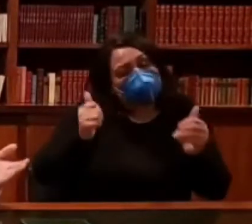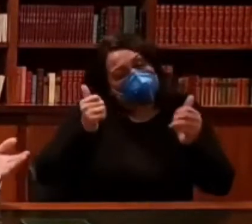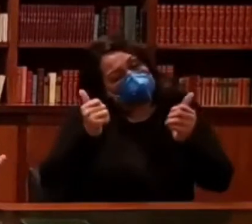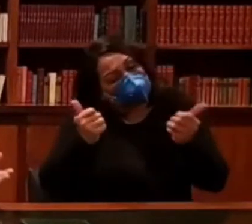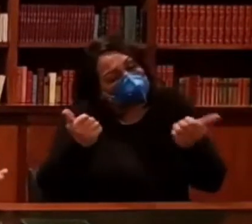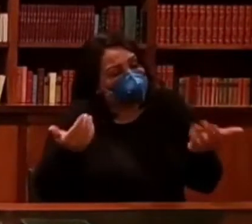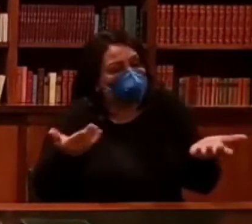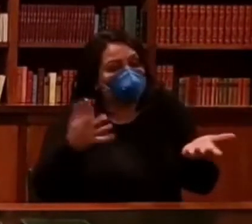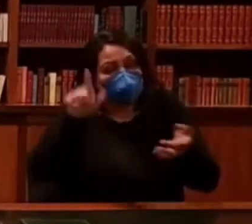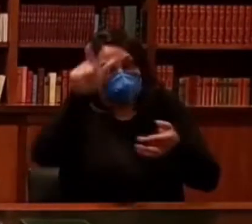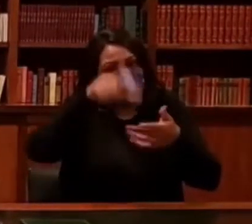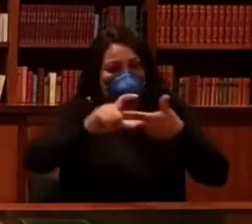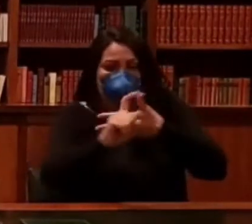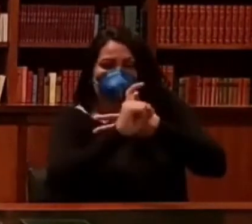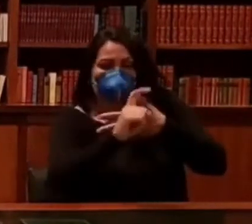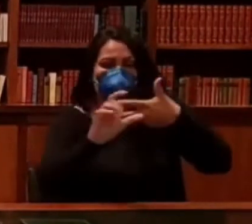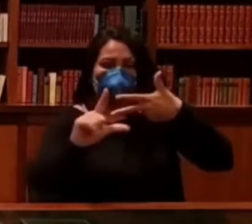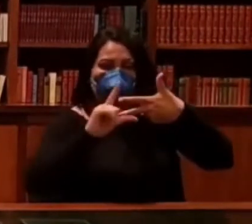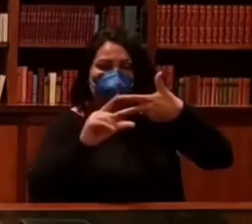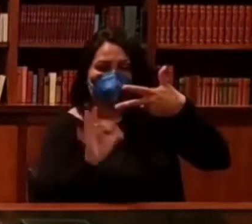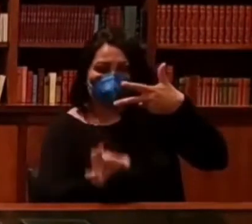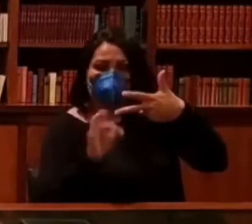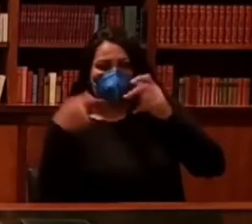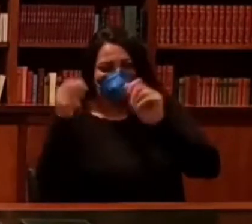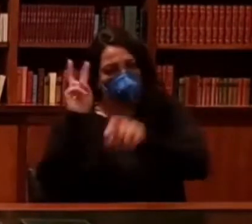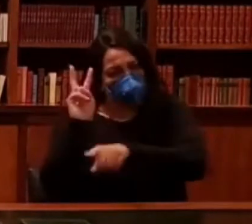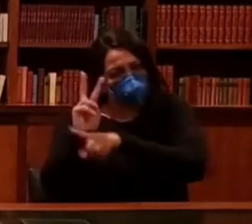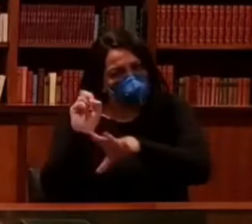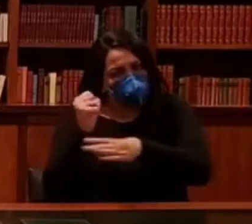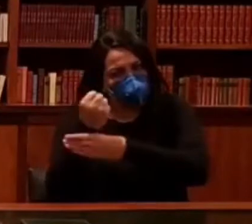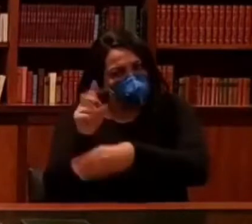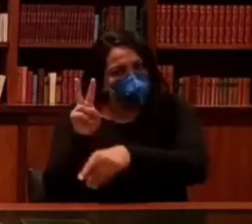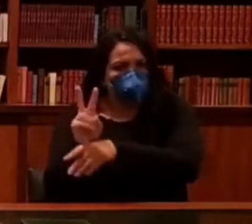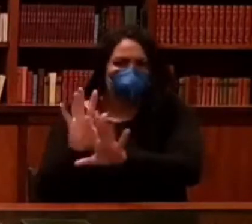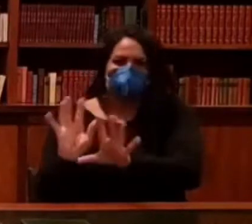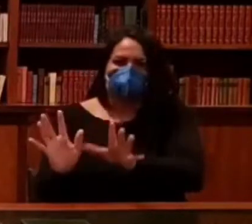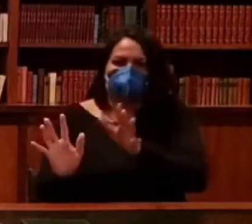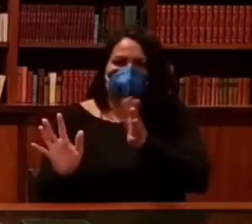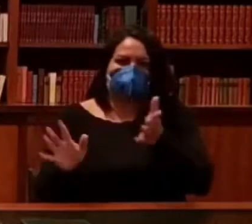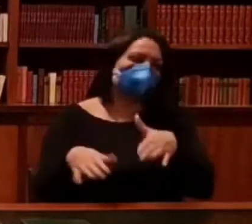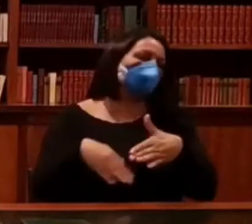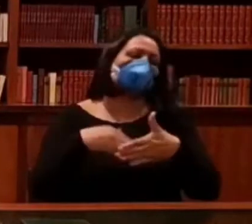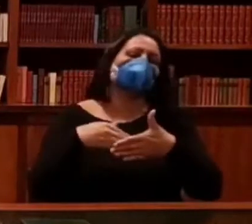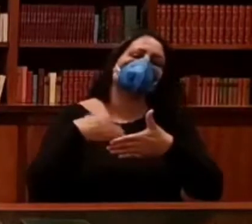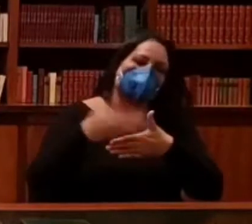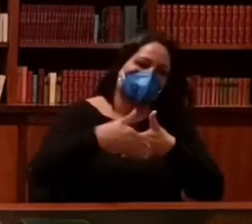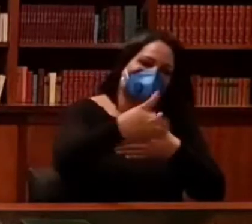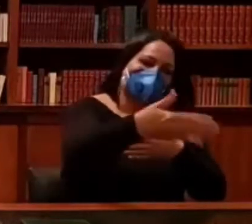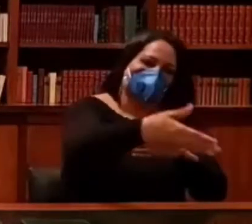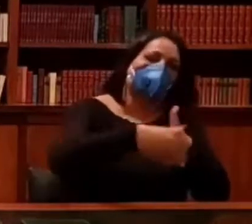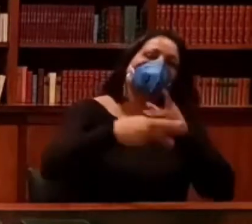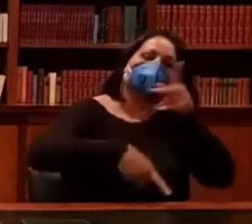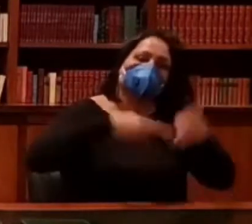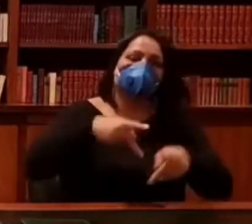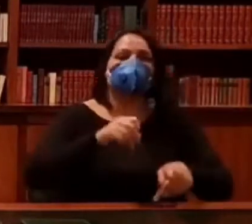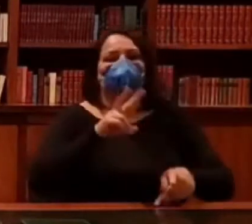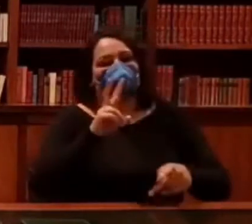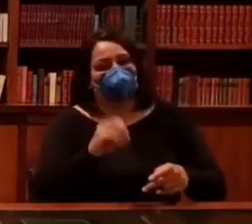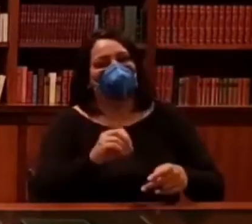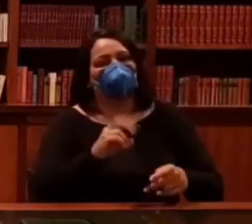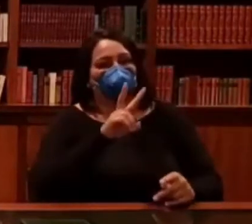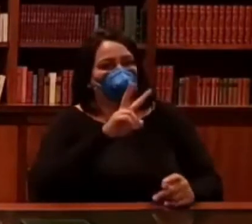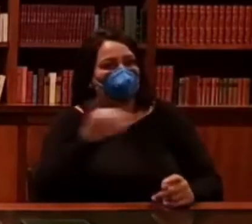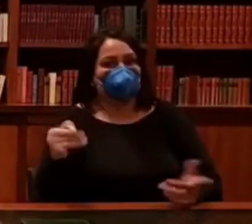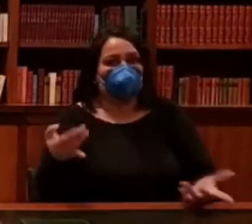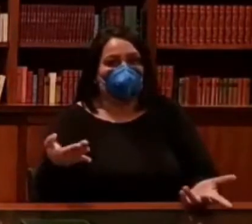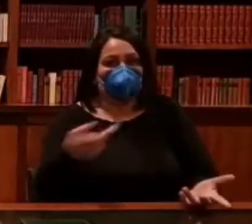si têm que ser preservadas, porque e nós, né, com o tempo, a gente vai, o povo, né, vai depurando. Né?